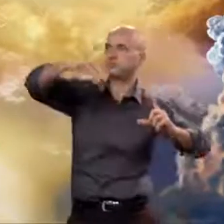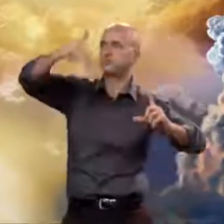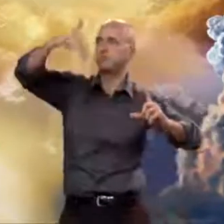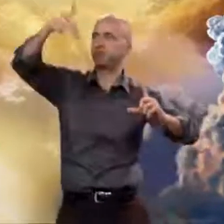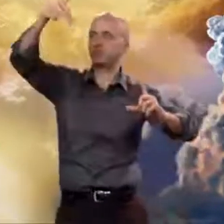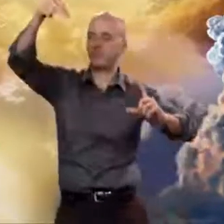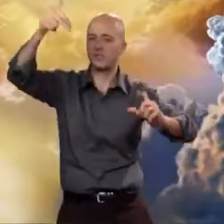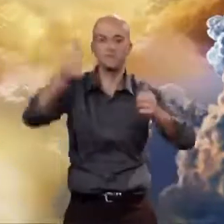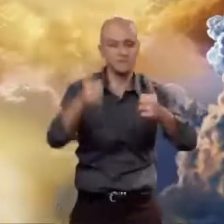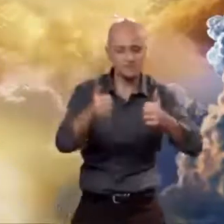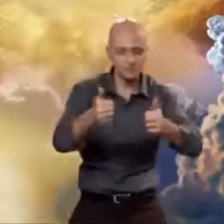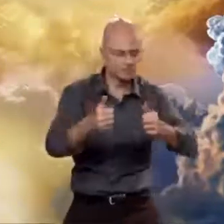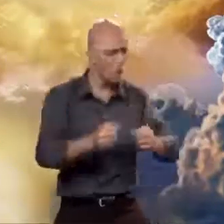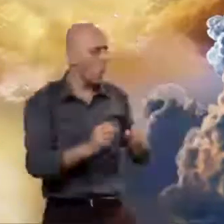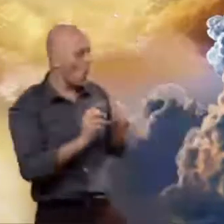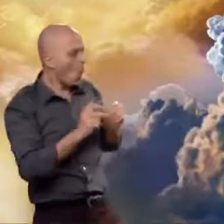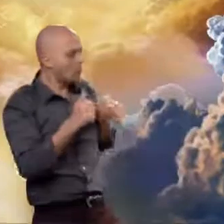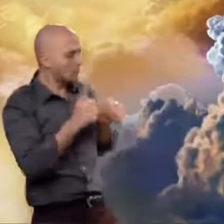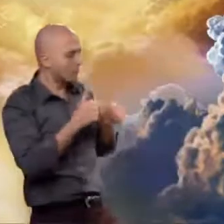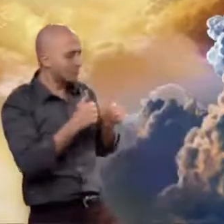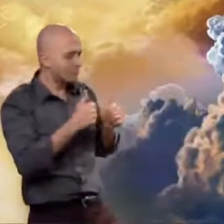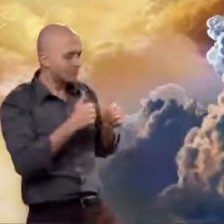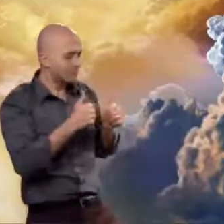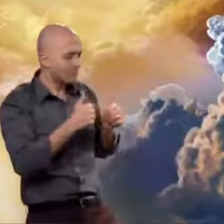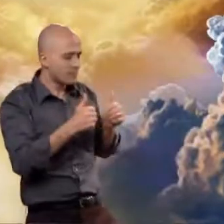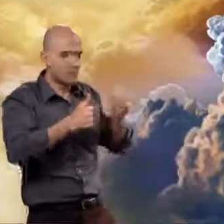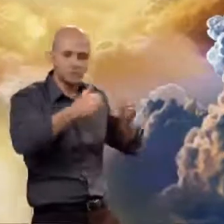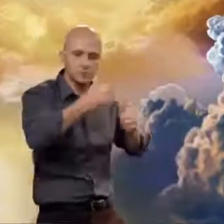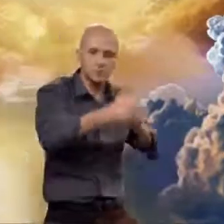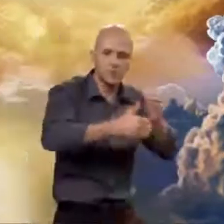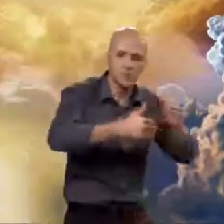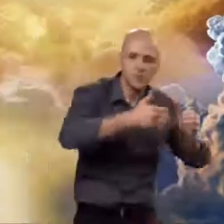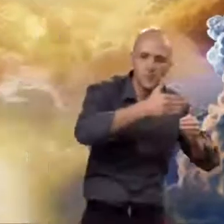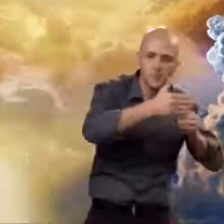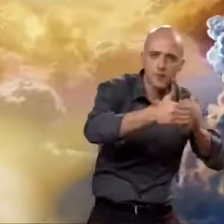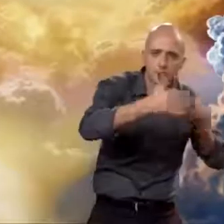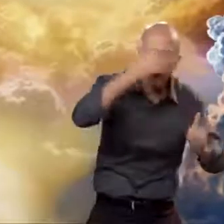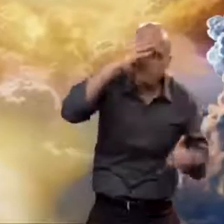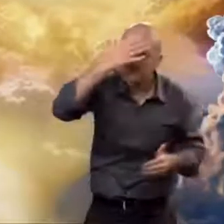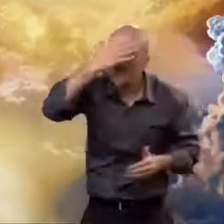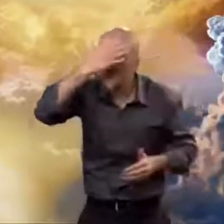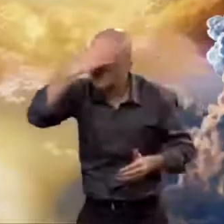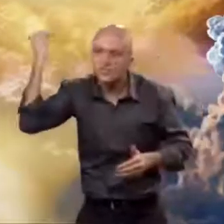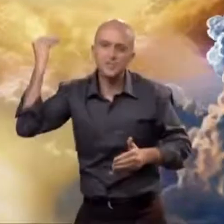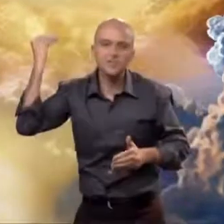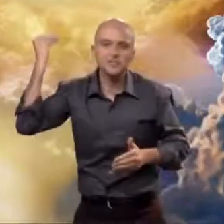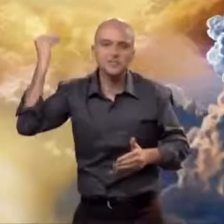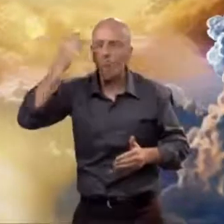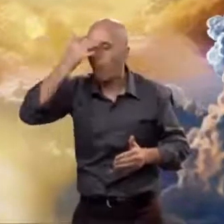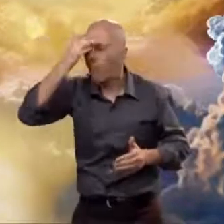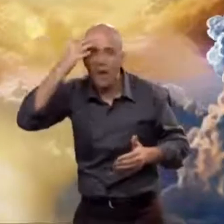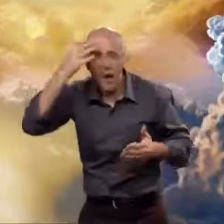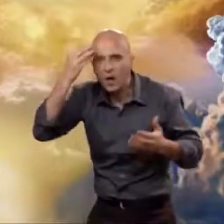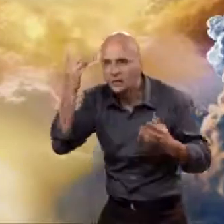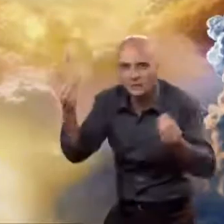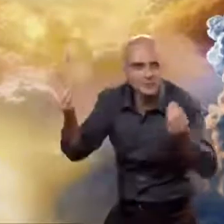houvesse advertido previamente. Assim, nas profecias, o futuro é apresentado diante de nós tão claramente como foi revelado por